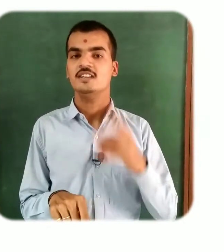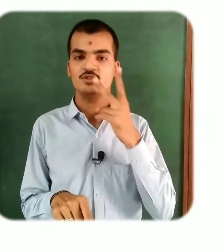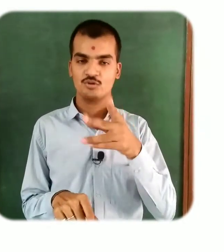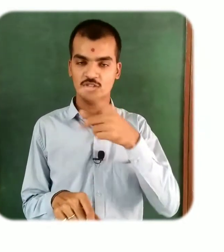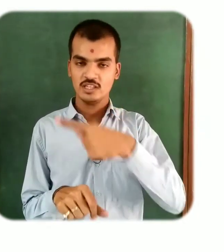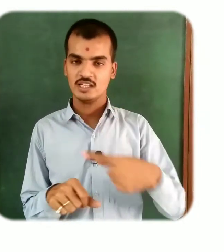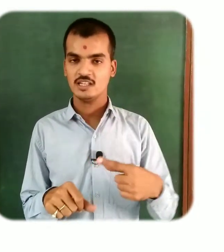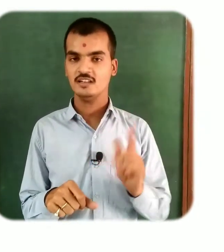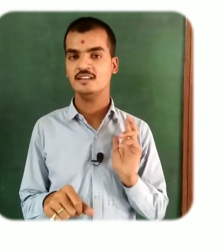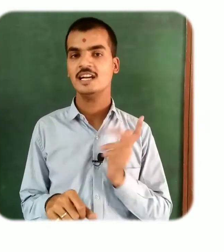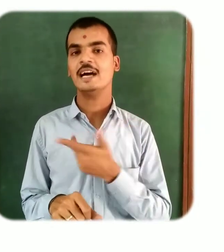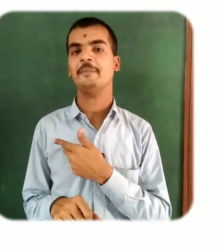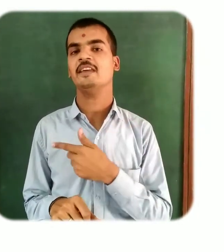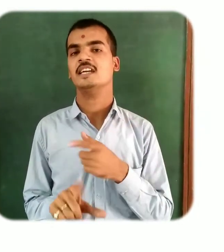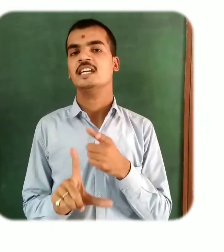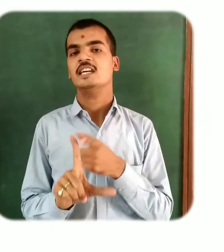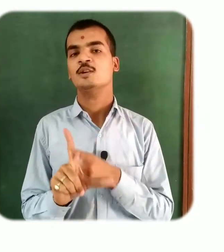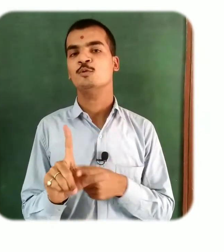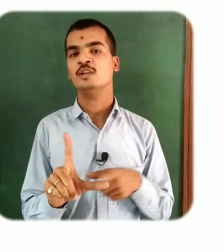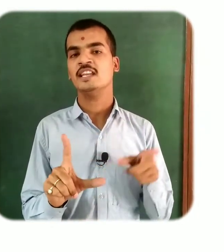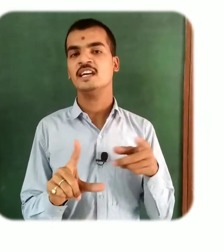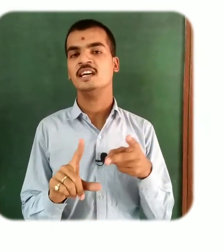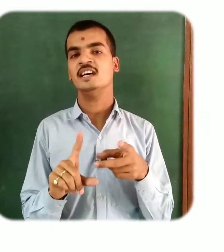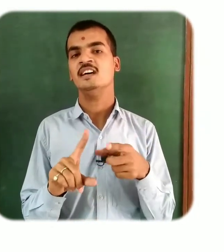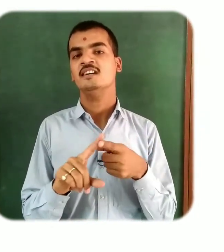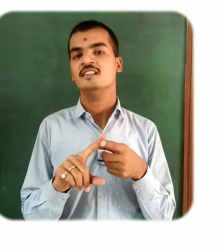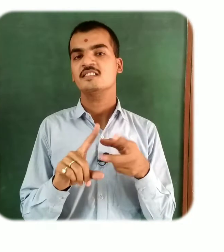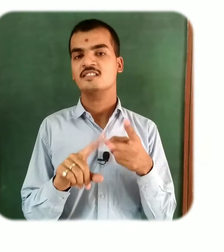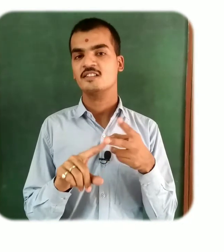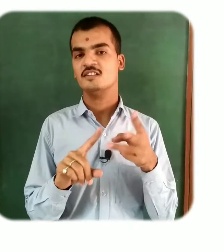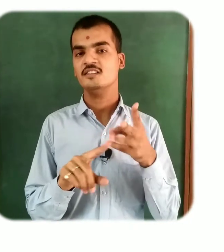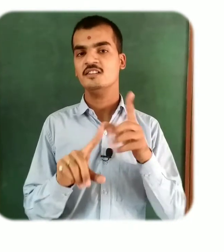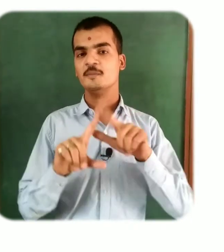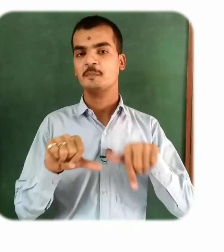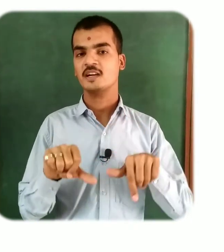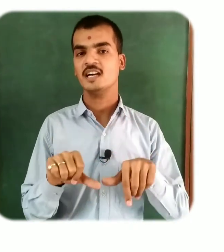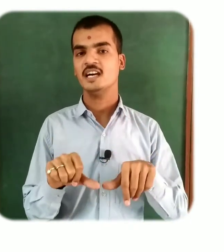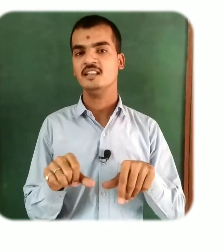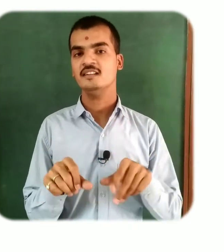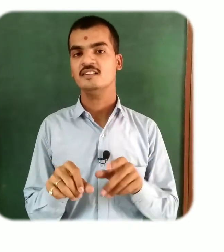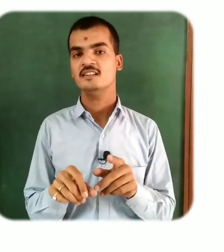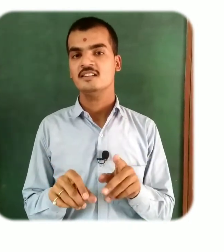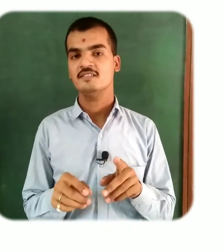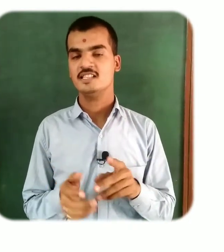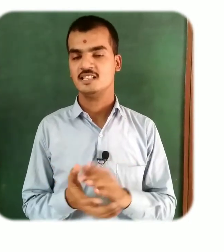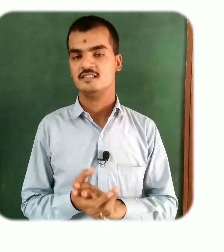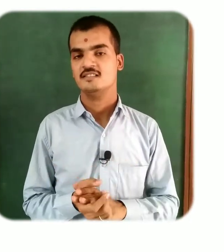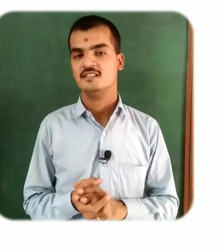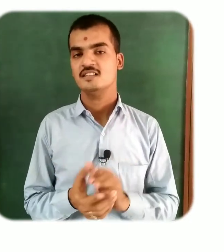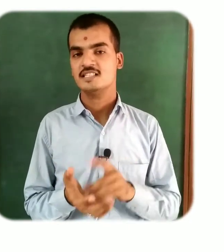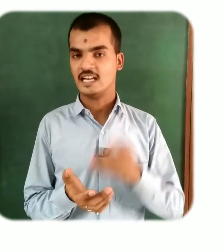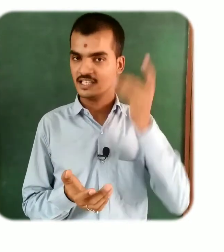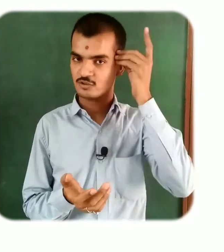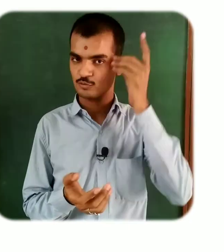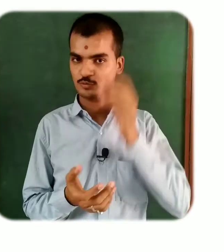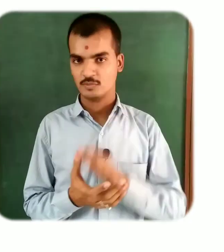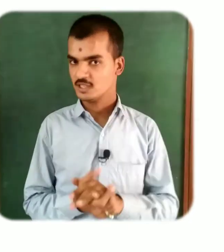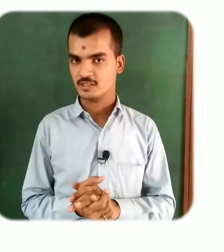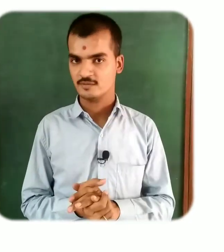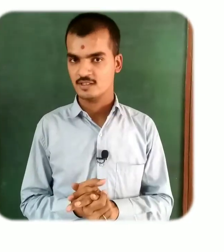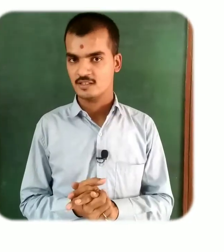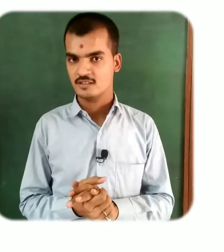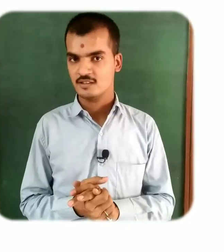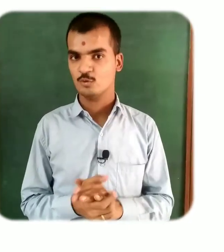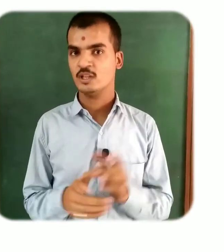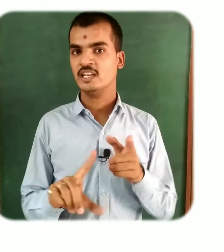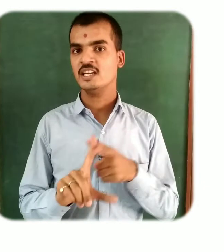ઘડિયાળ જોઈને આપણે ખૂણાના 3 પ્રકાર વિશે જાણીશું,